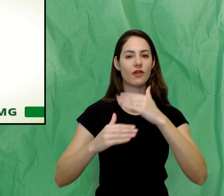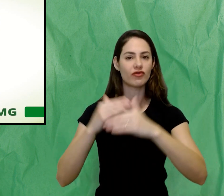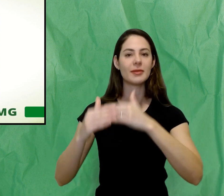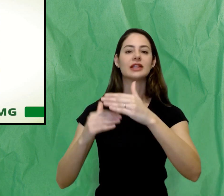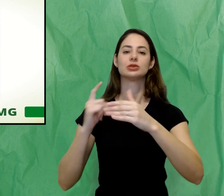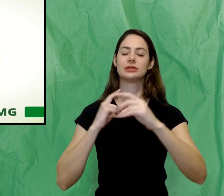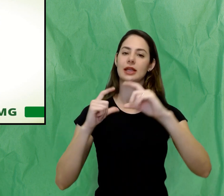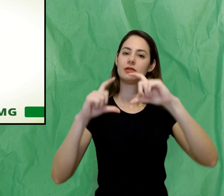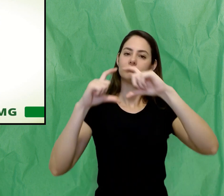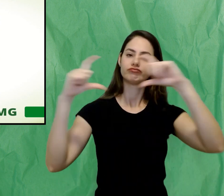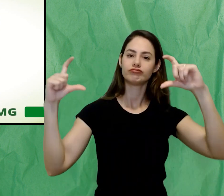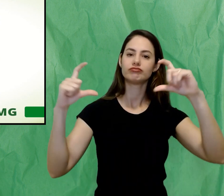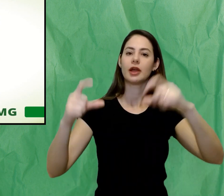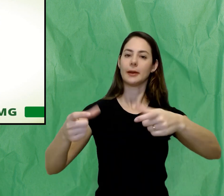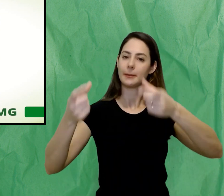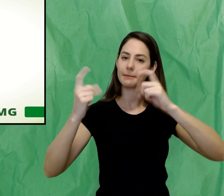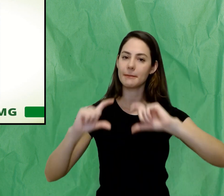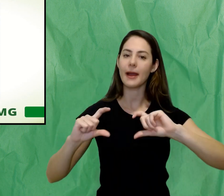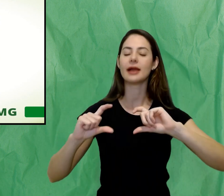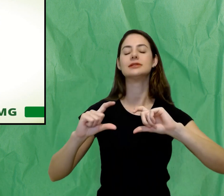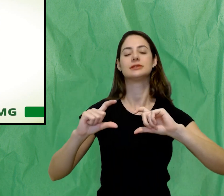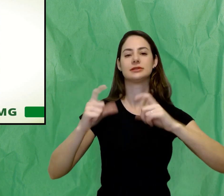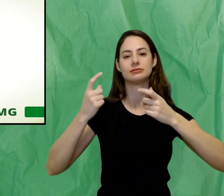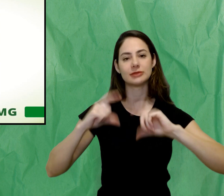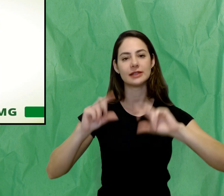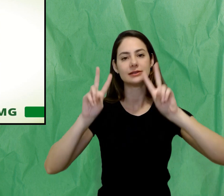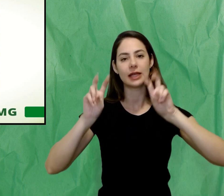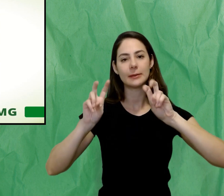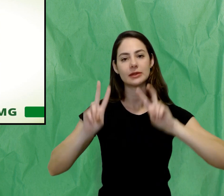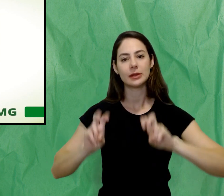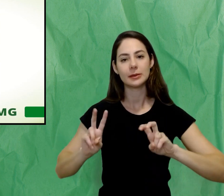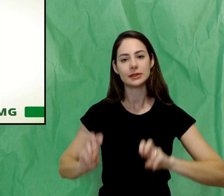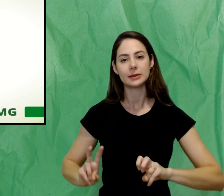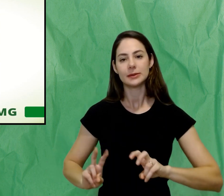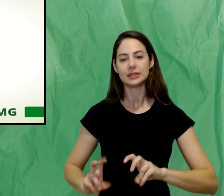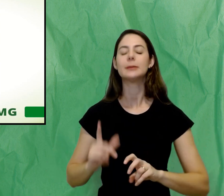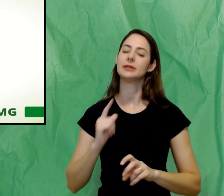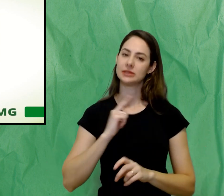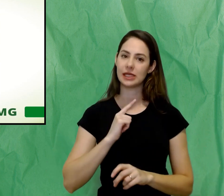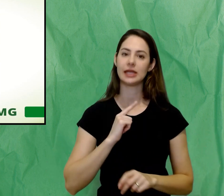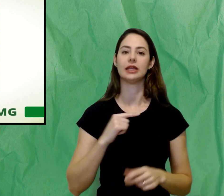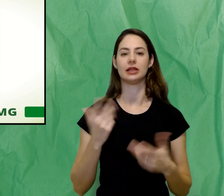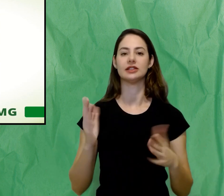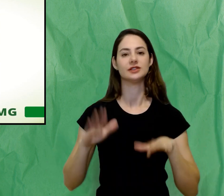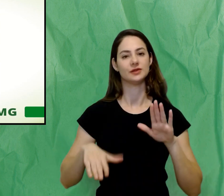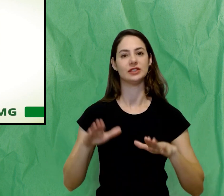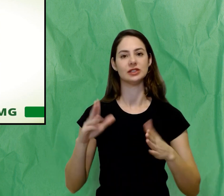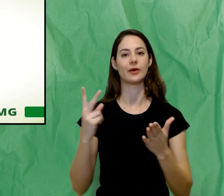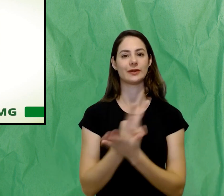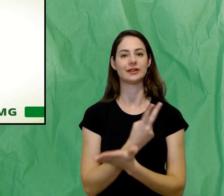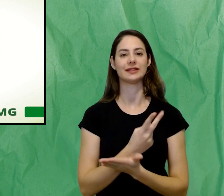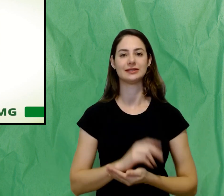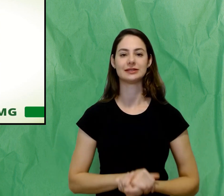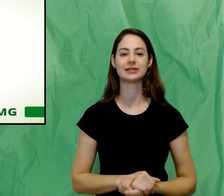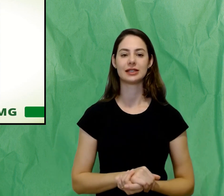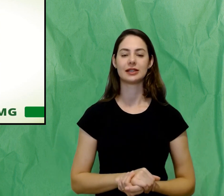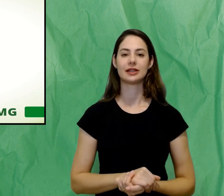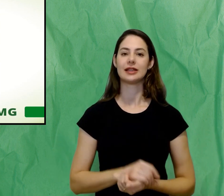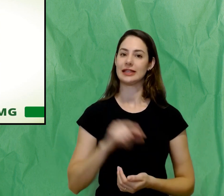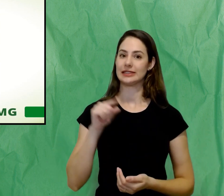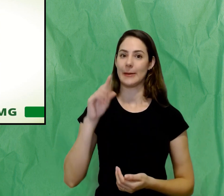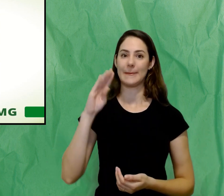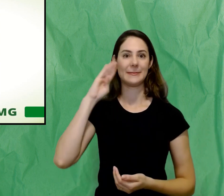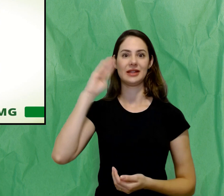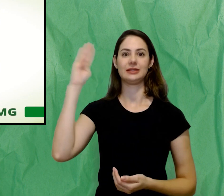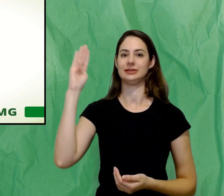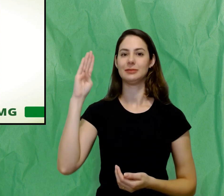vai de acordo com a sua necessidade, com os elementos que você colocou no seu trabalho, na sua pesquisa. Por ser a parte principal do